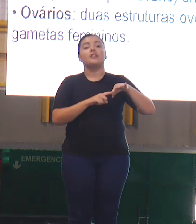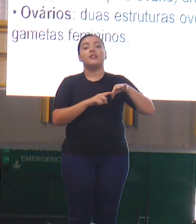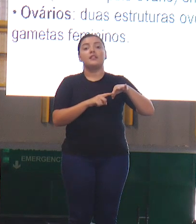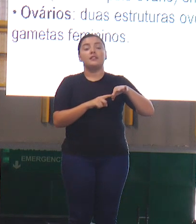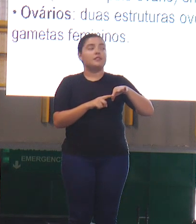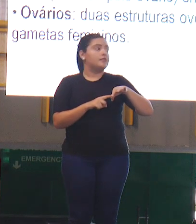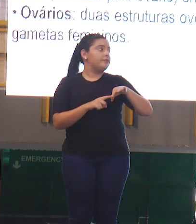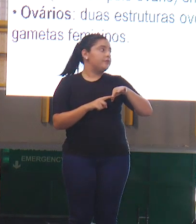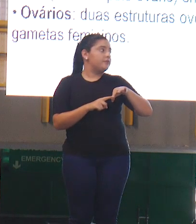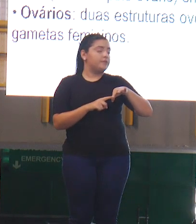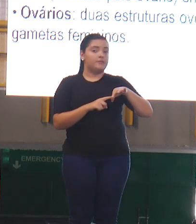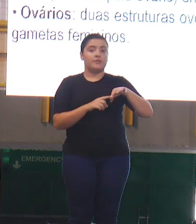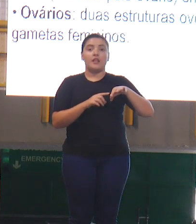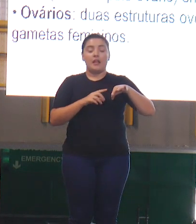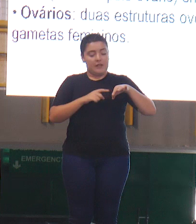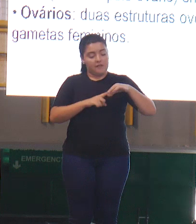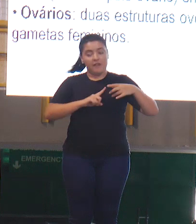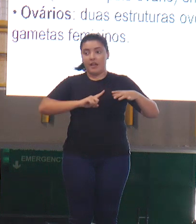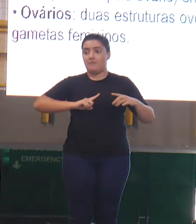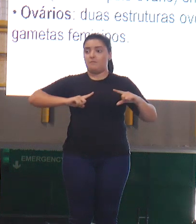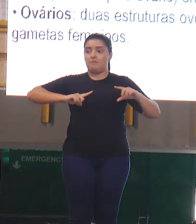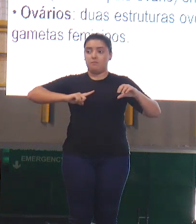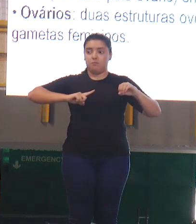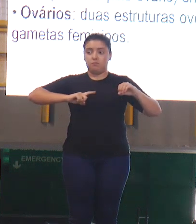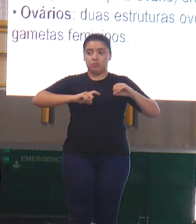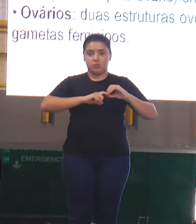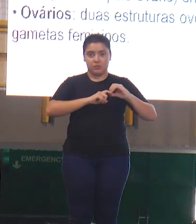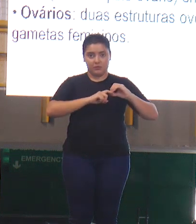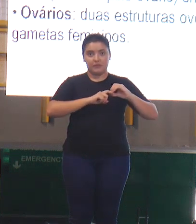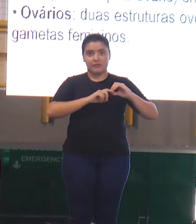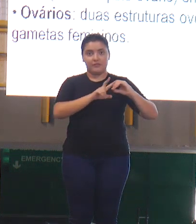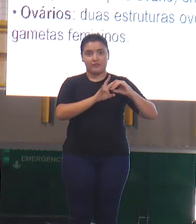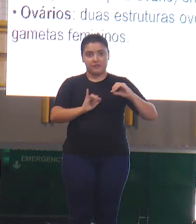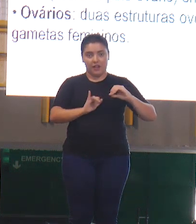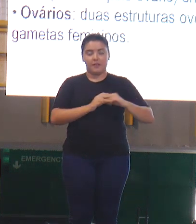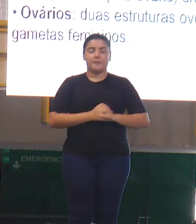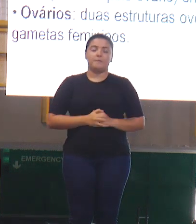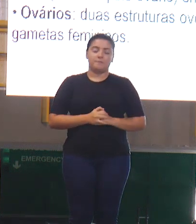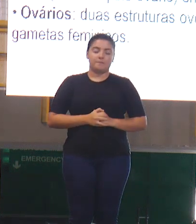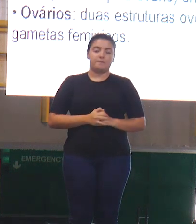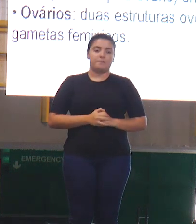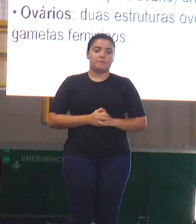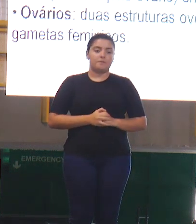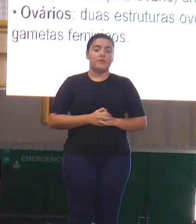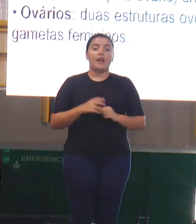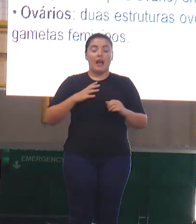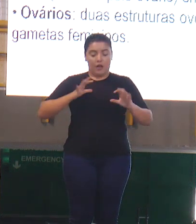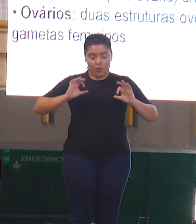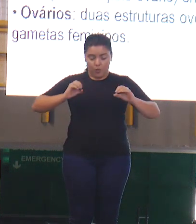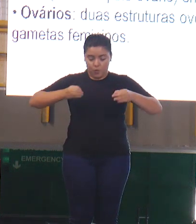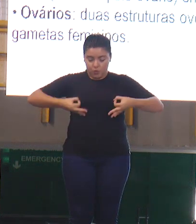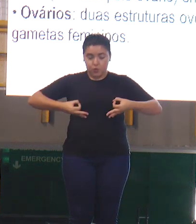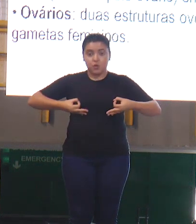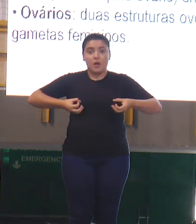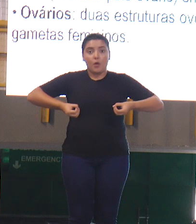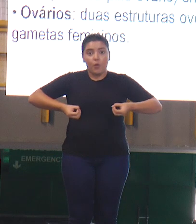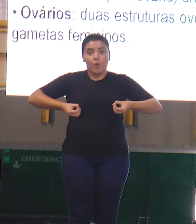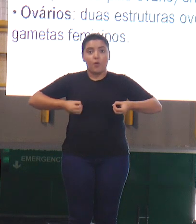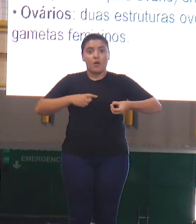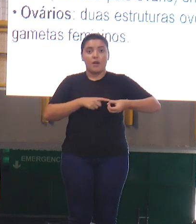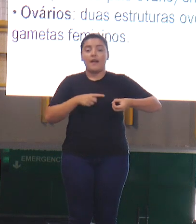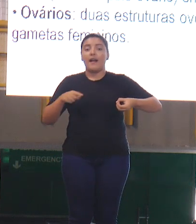local da fecundação, ok? Finalmente nós temos os ovários, que são